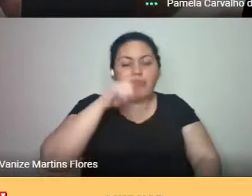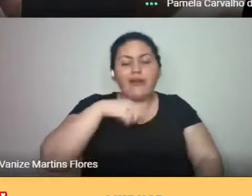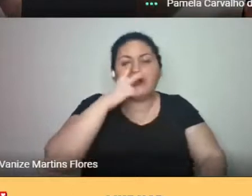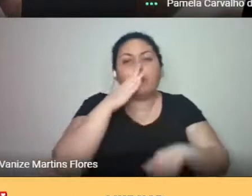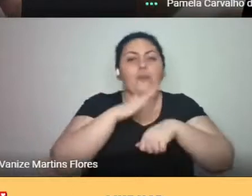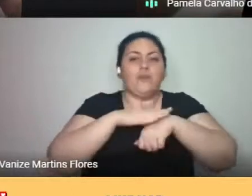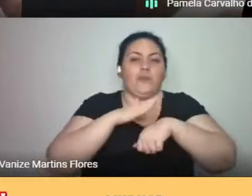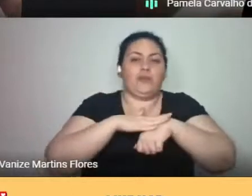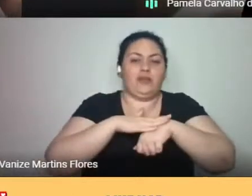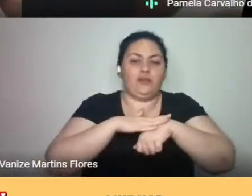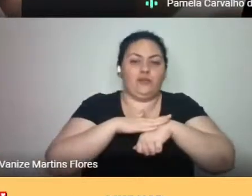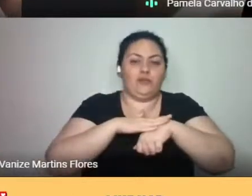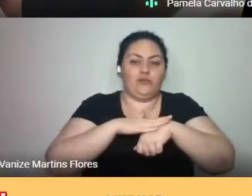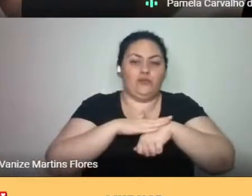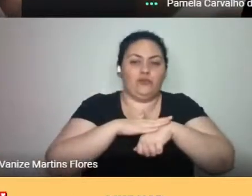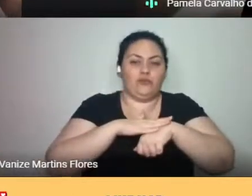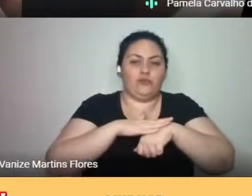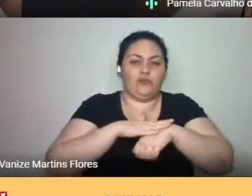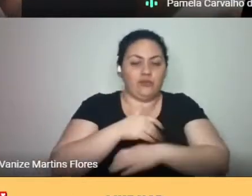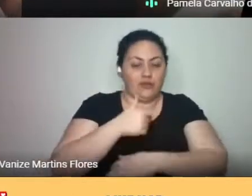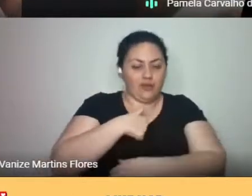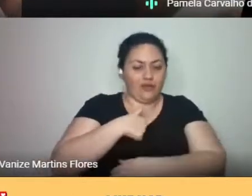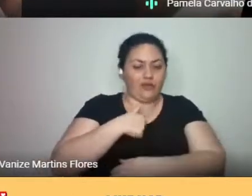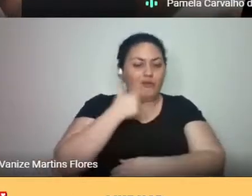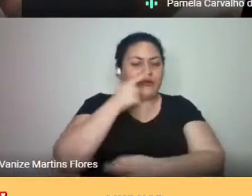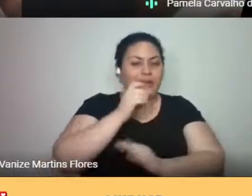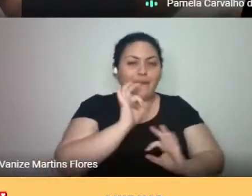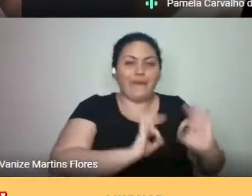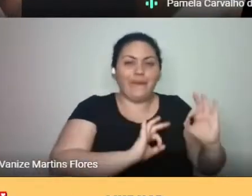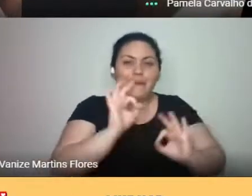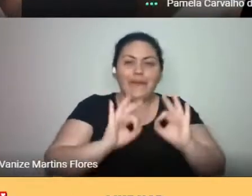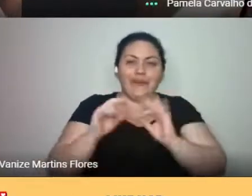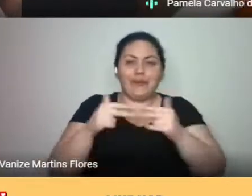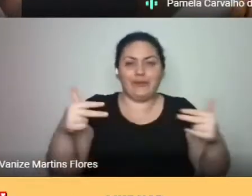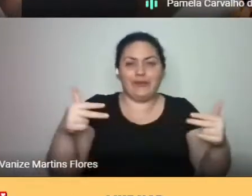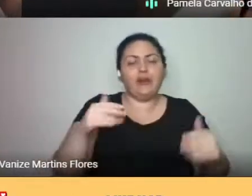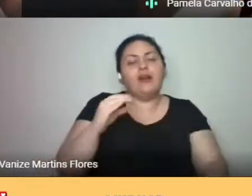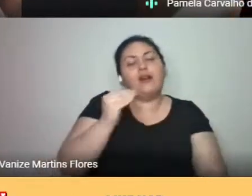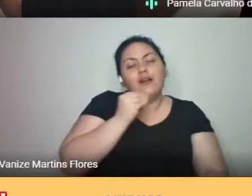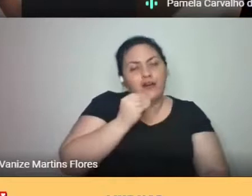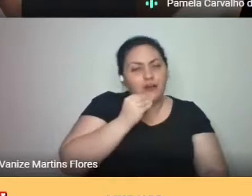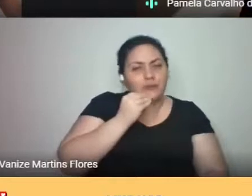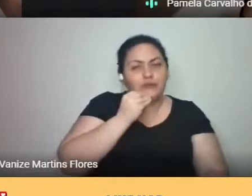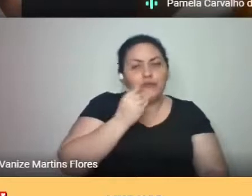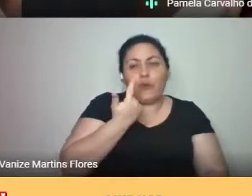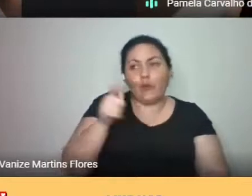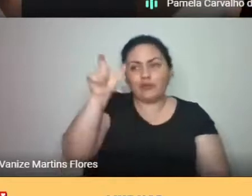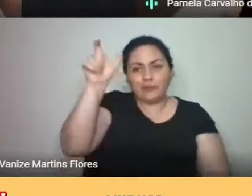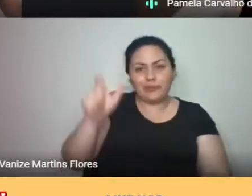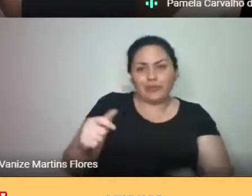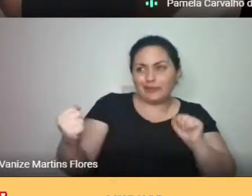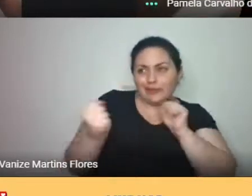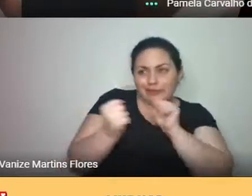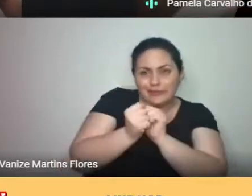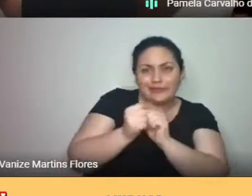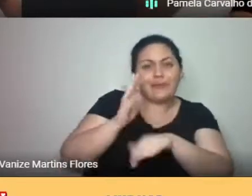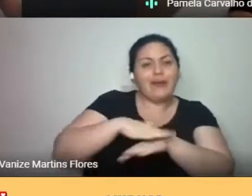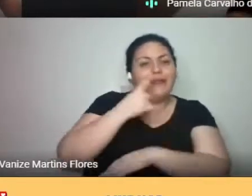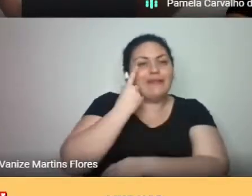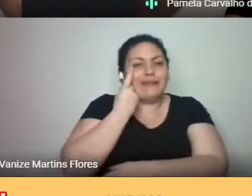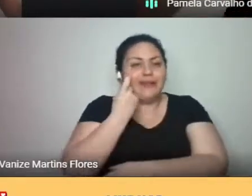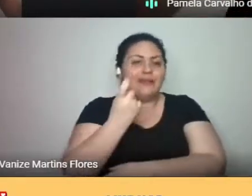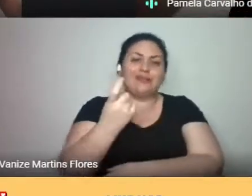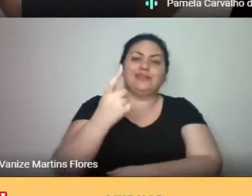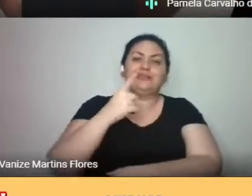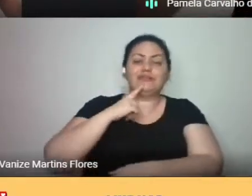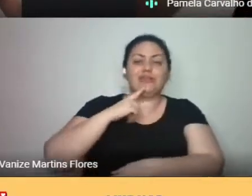eu organizo as coisas. É óbvio que ter outra pessoa em casa talvez seja muito mais interessante, seja mais rico